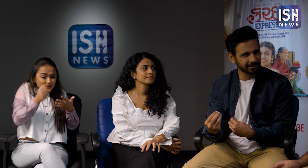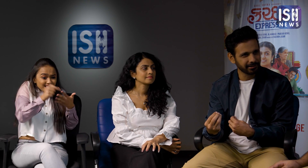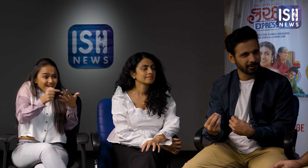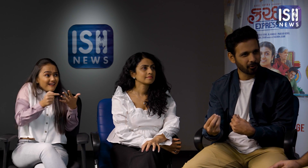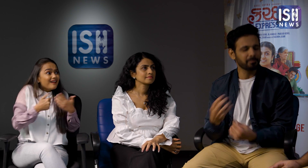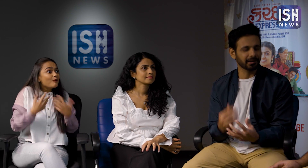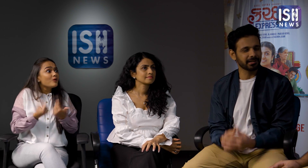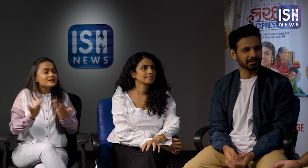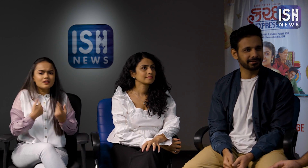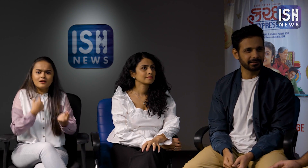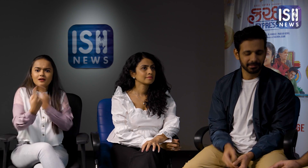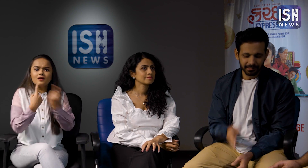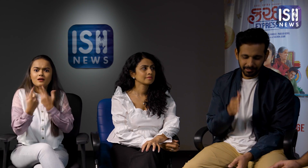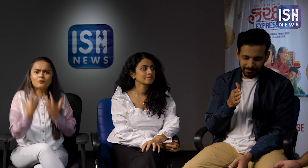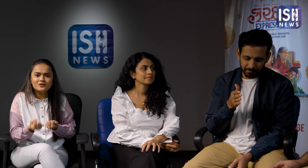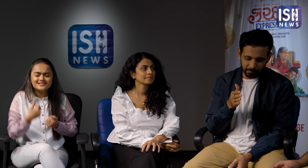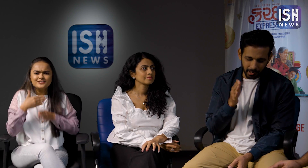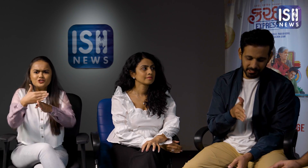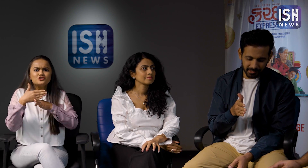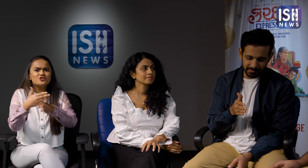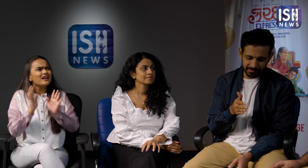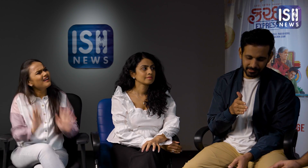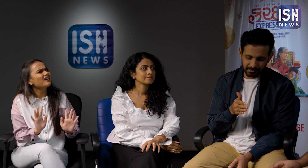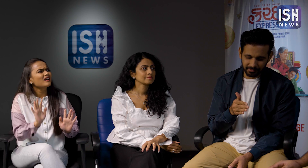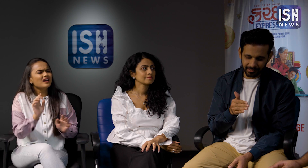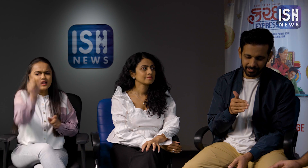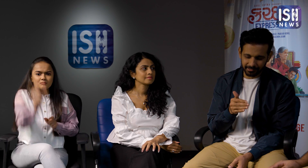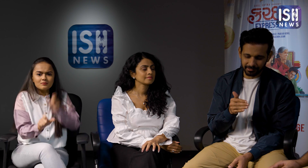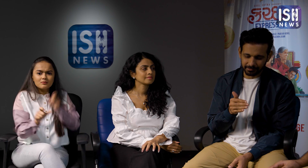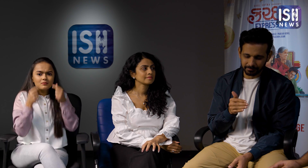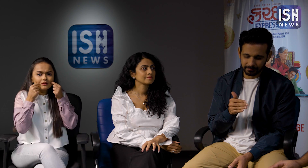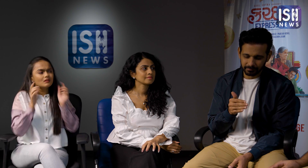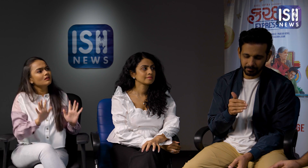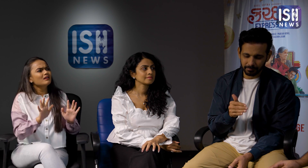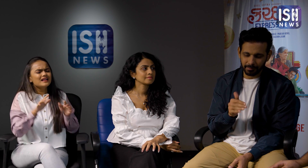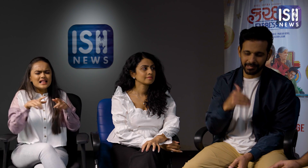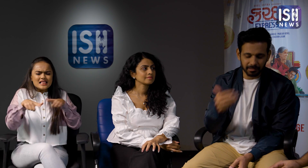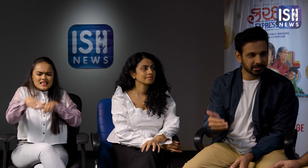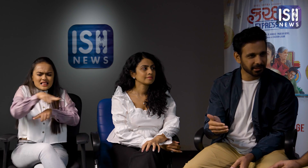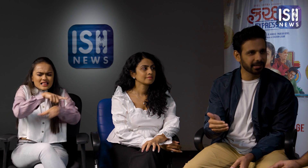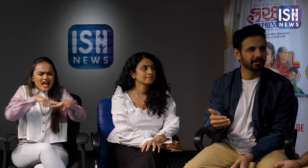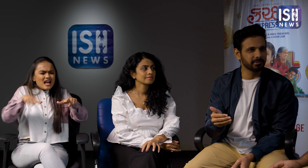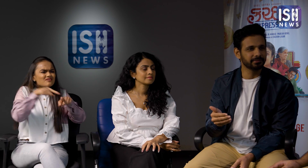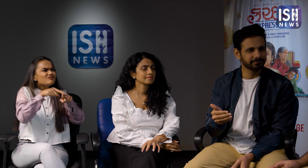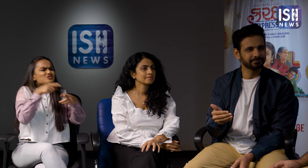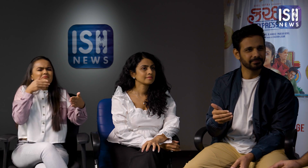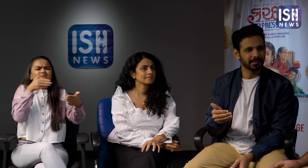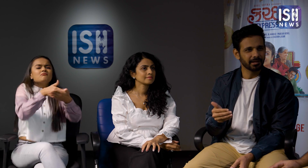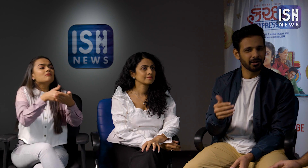बोलना चाहते हैं और बांटना चाहते हैं। भाषा सिर्फ एक बैरियर बन जाता